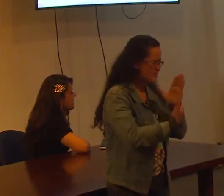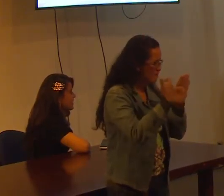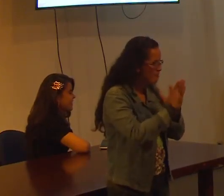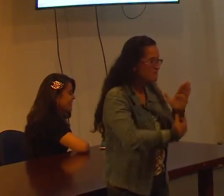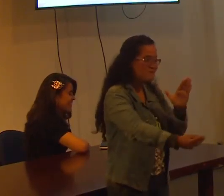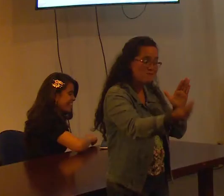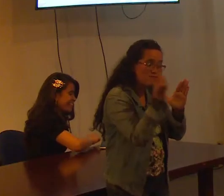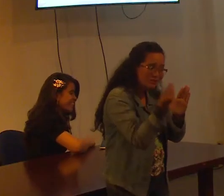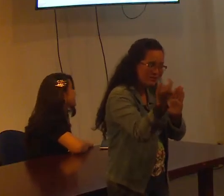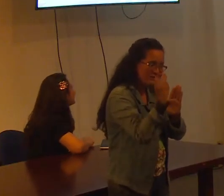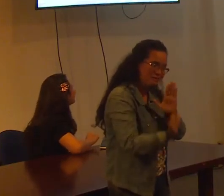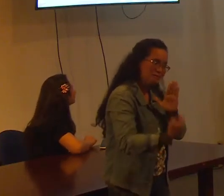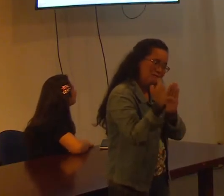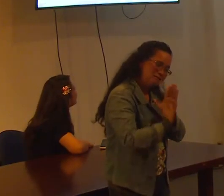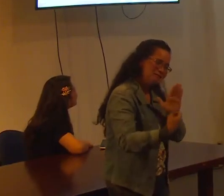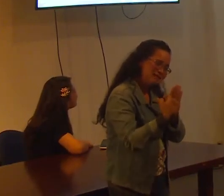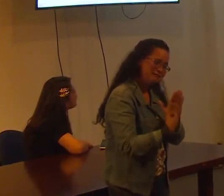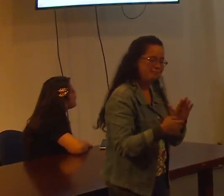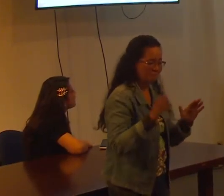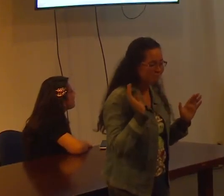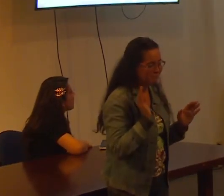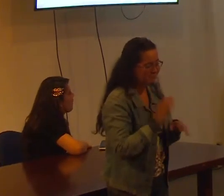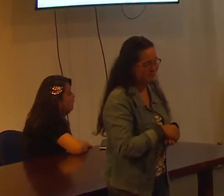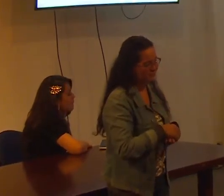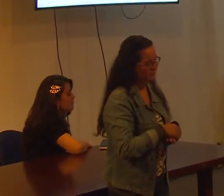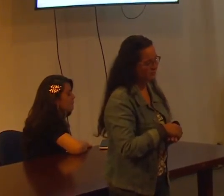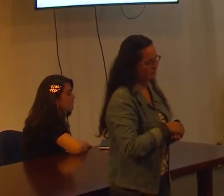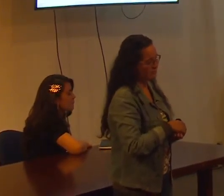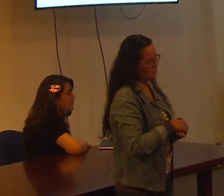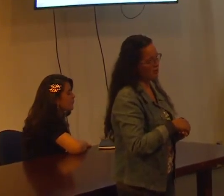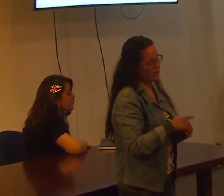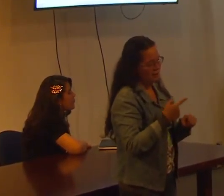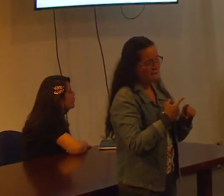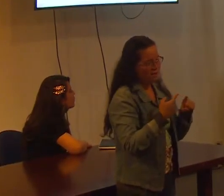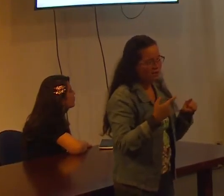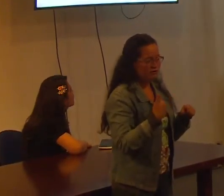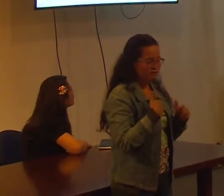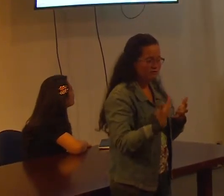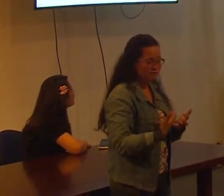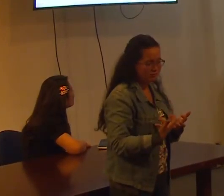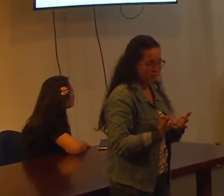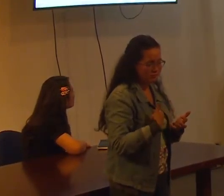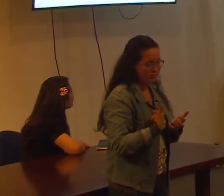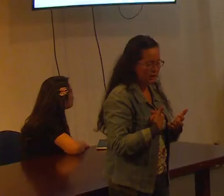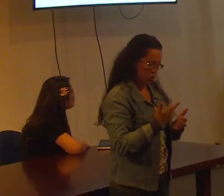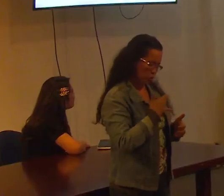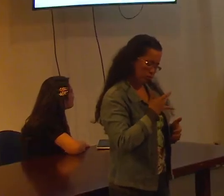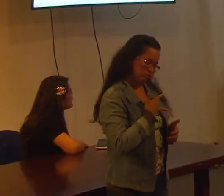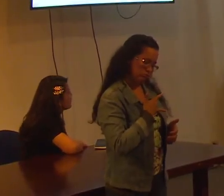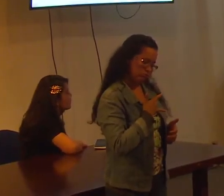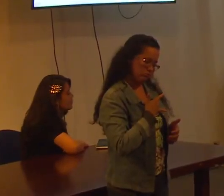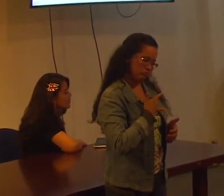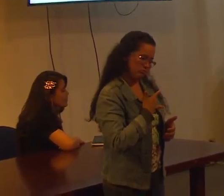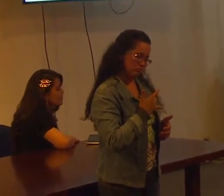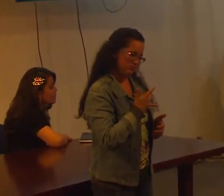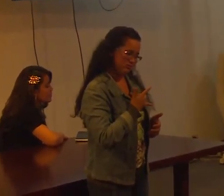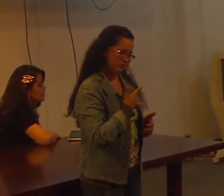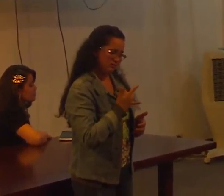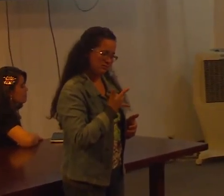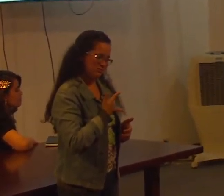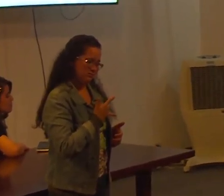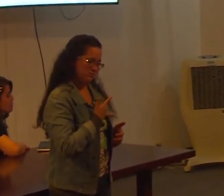veces, pero luego quise como poder articular como eso que estaba sintiendo en